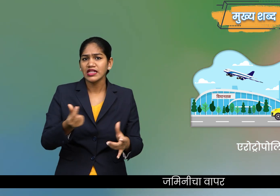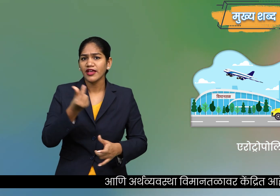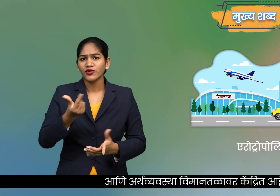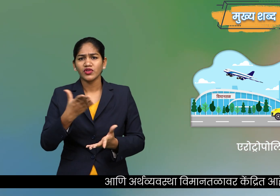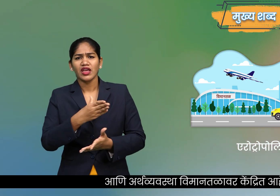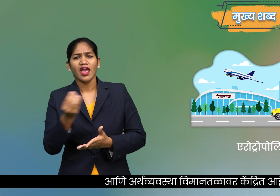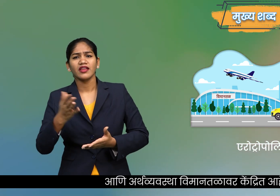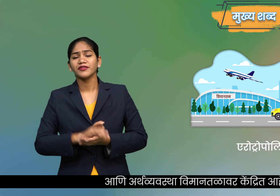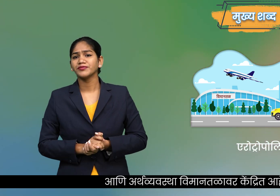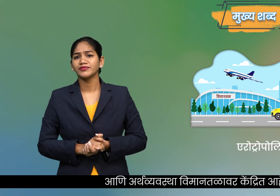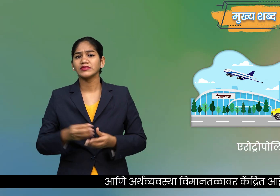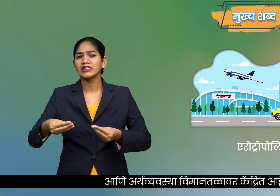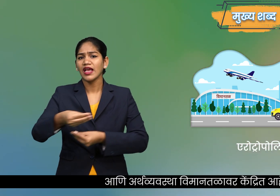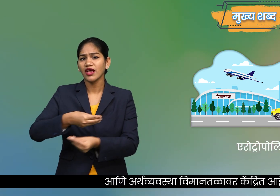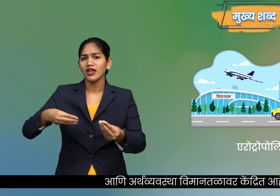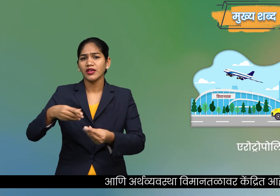आणि अर्थव्यवस्था विमानतळावर केंद्रित आहे.